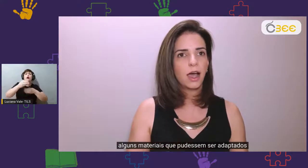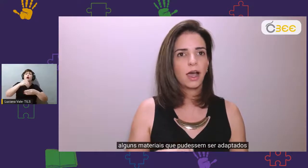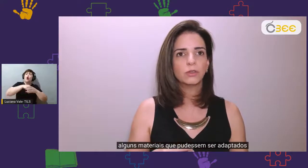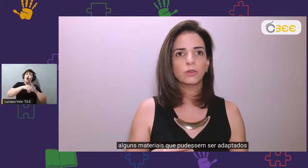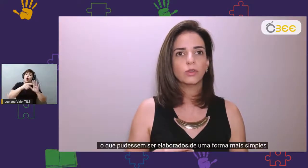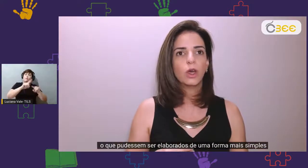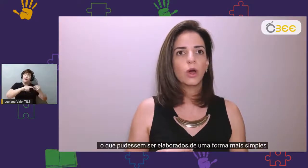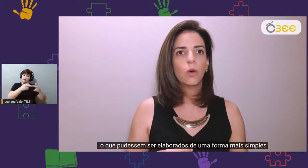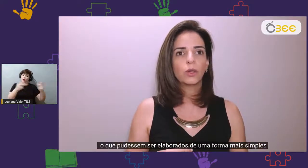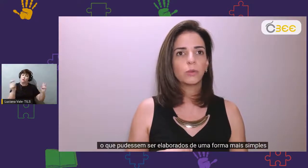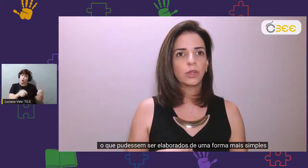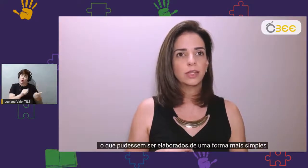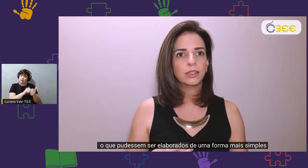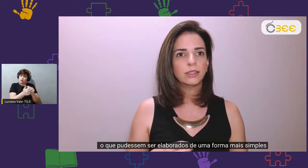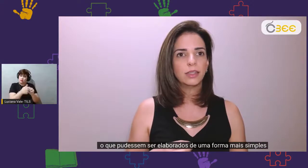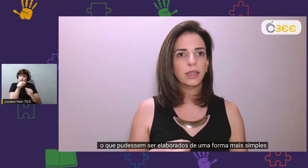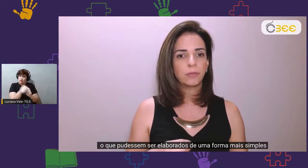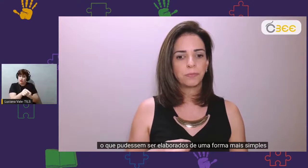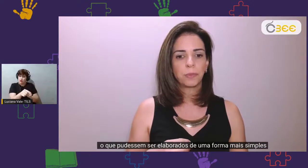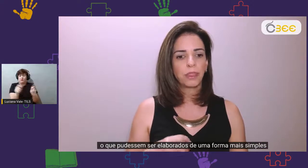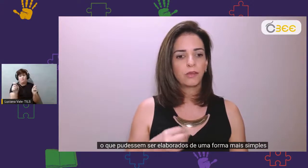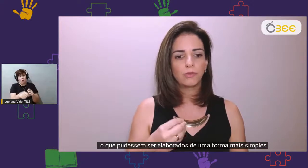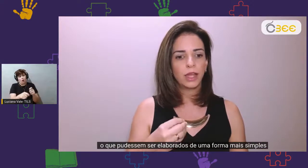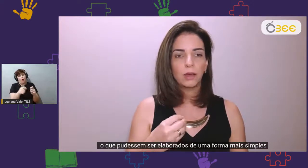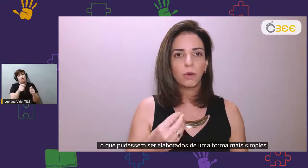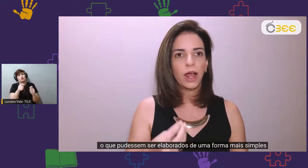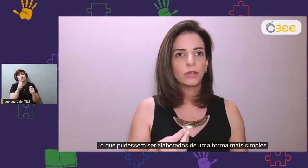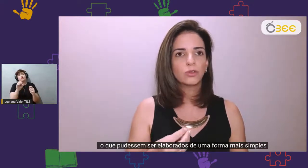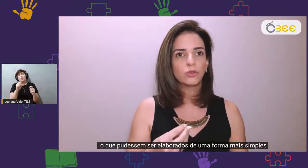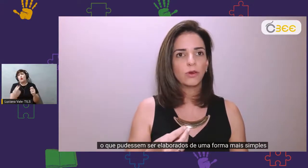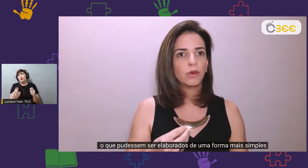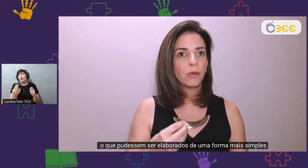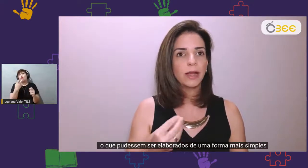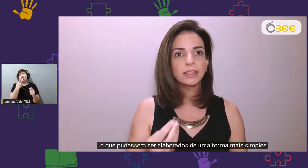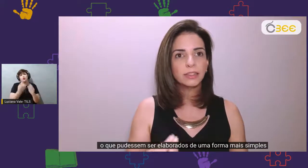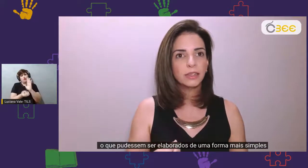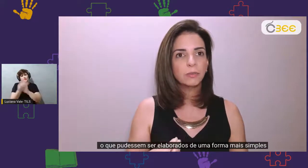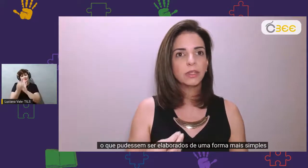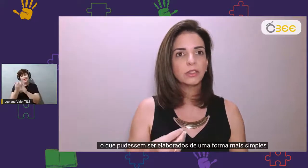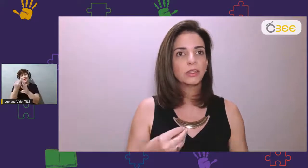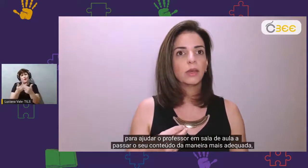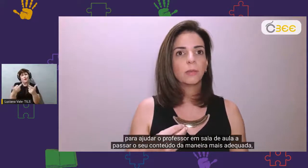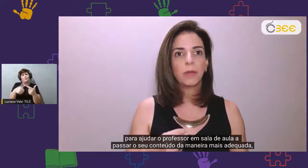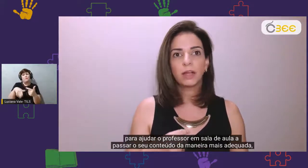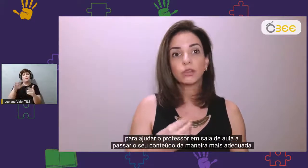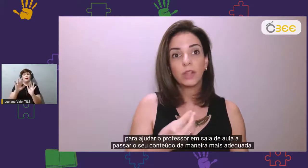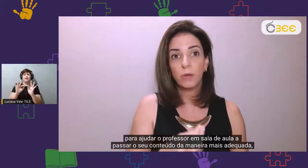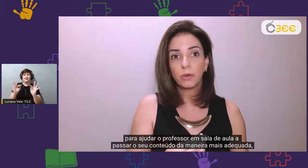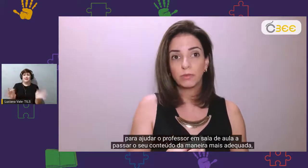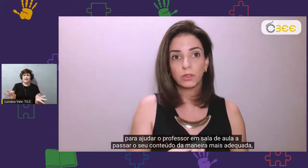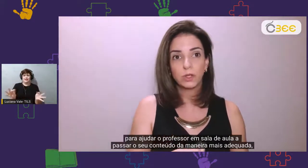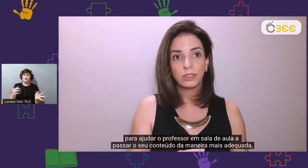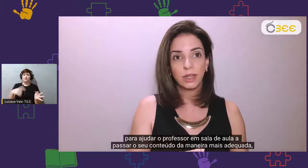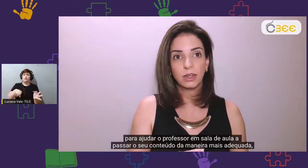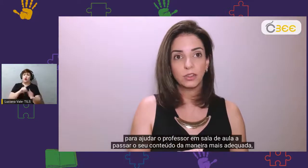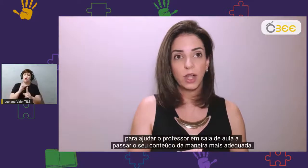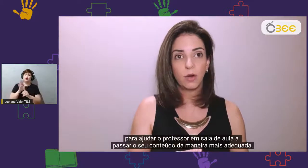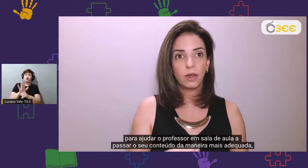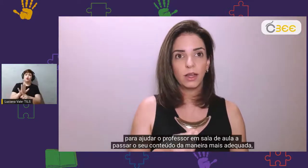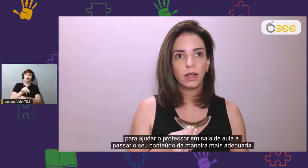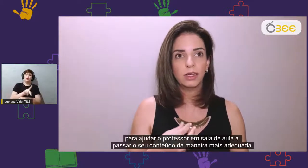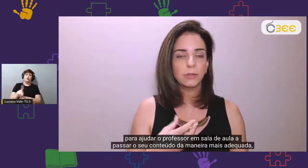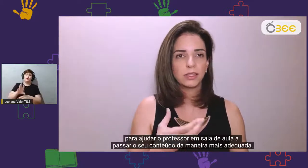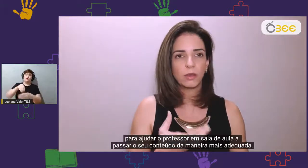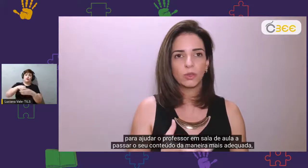ser adaptados, ou que pudessem ser elaborados de uma forma mais simples, para ajudar o professor em sala